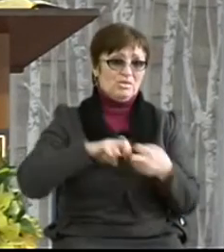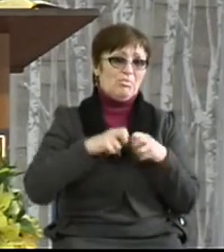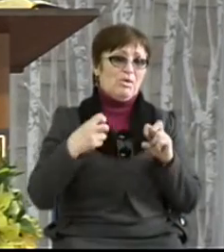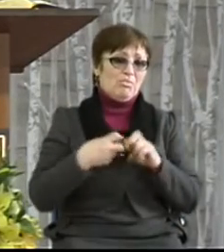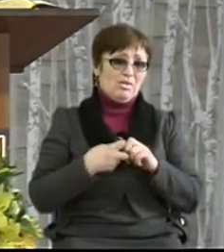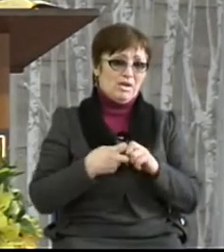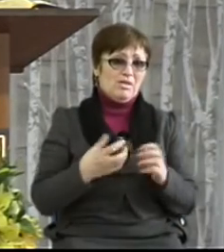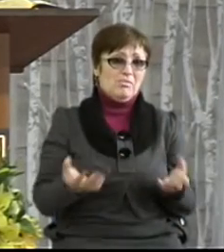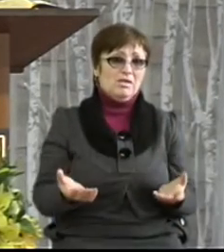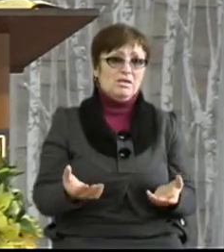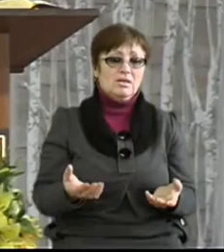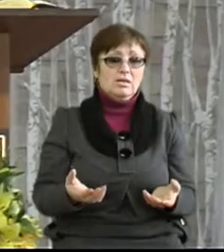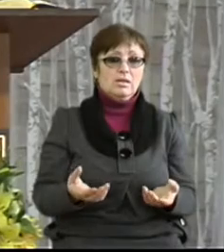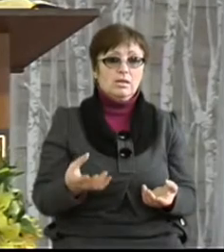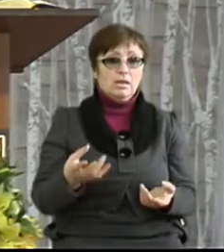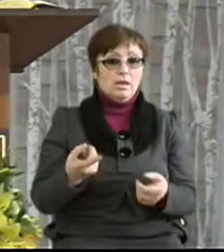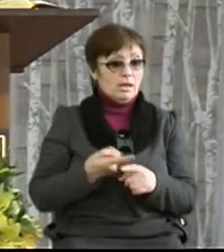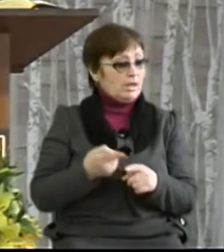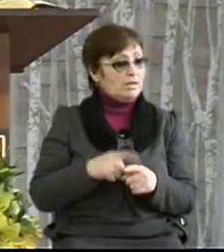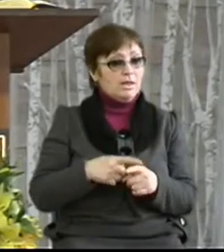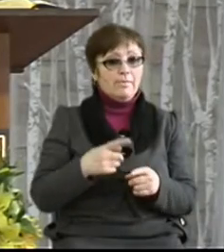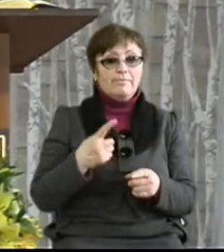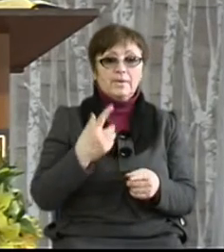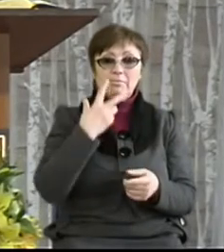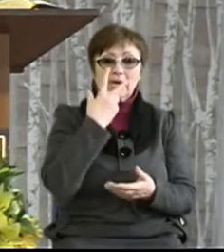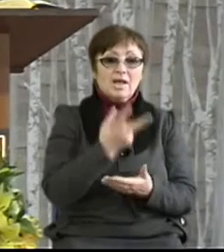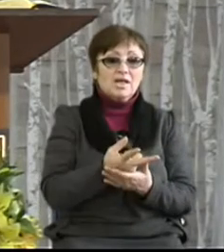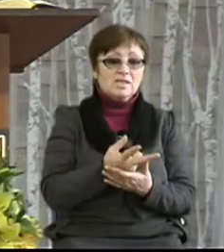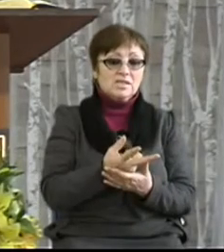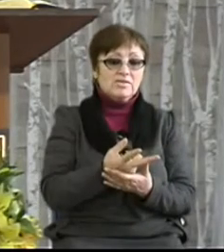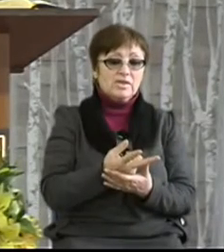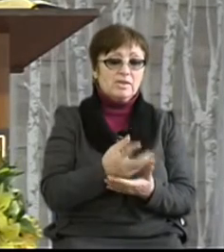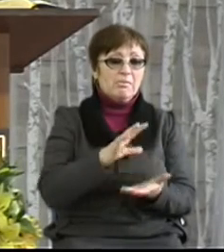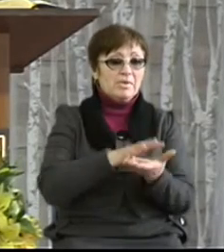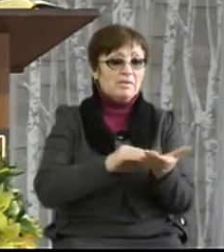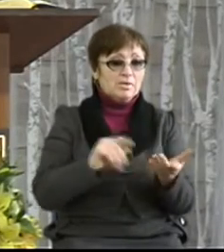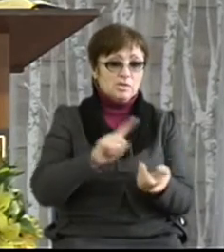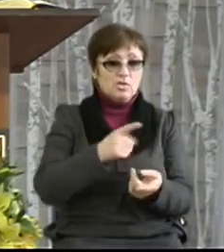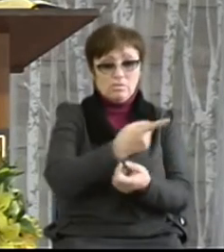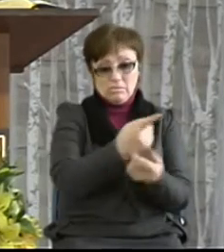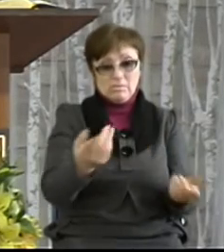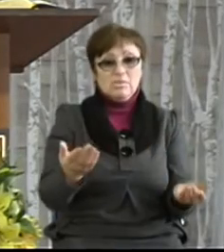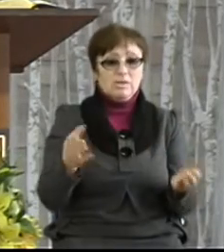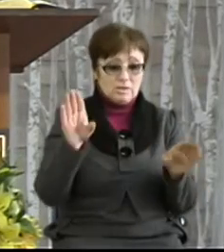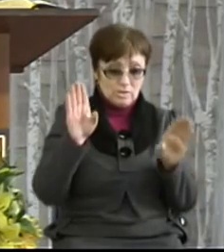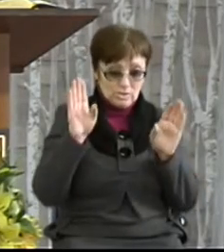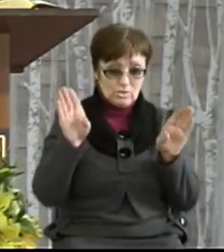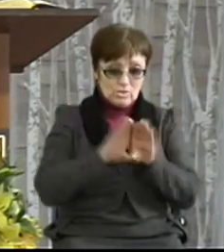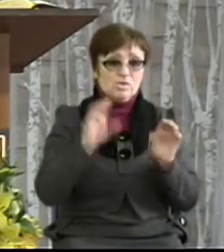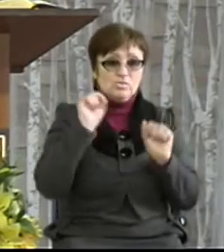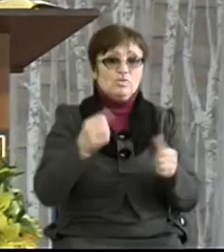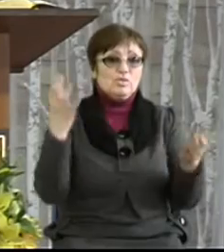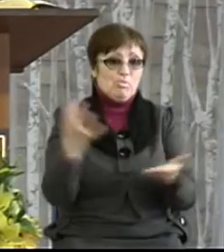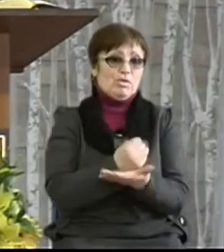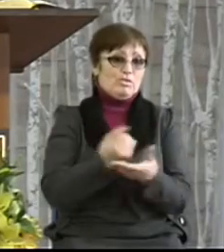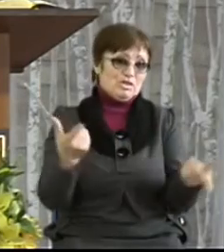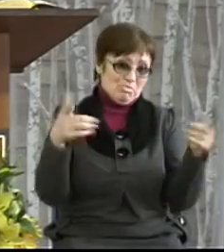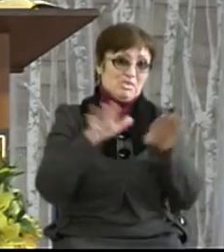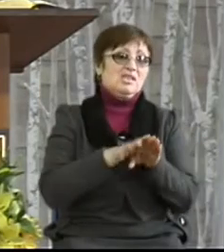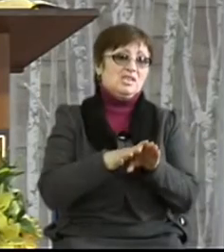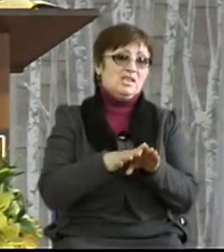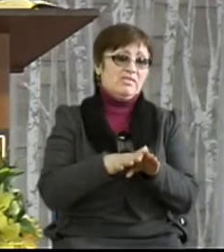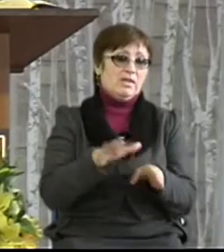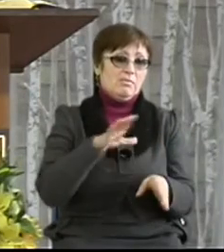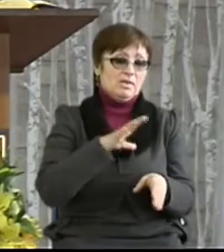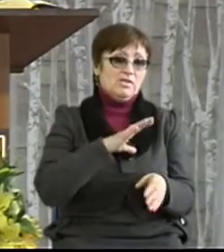вопросе. Но это показывает, его жизнь является для нас примером в том, что мы также можем получить благословение и все-таки